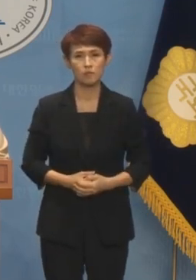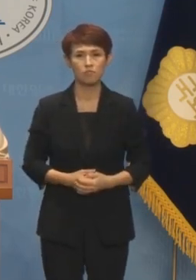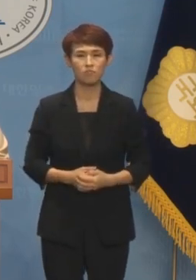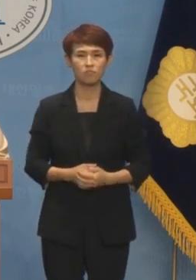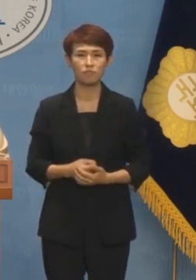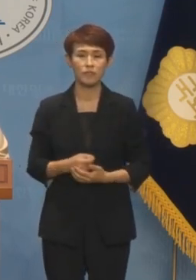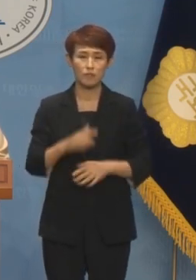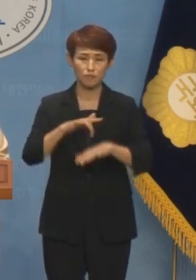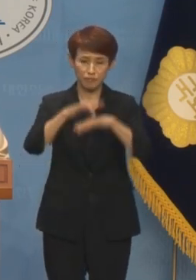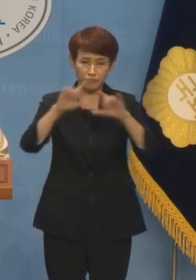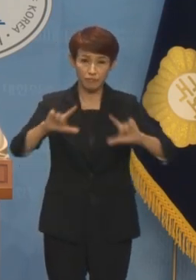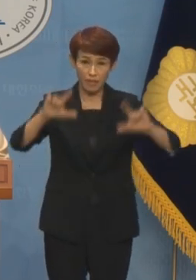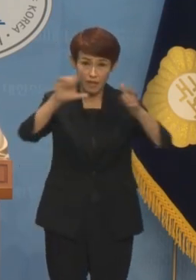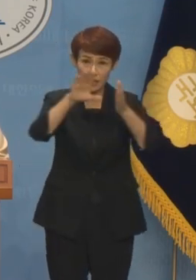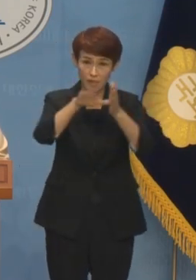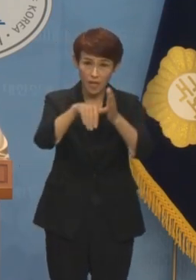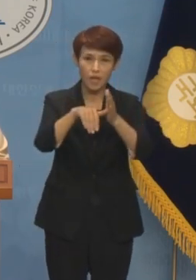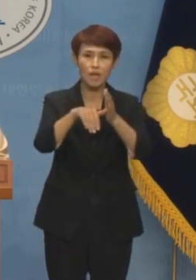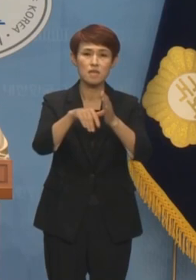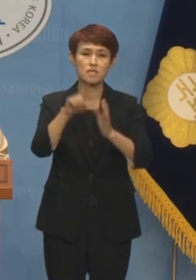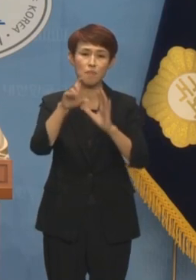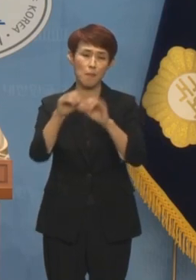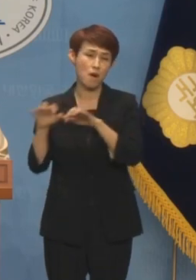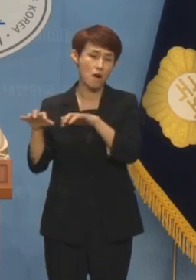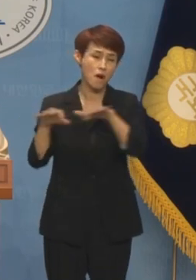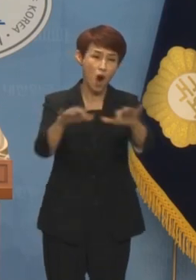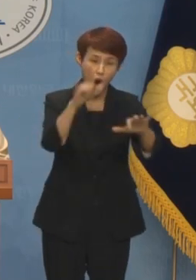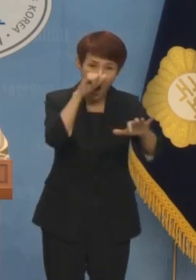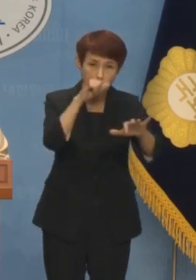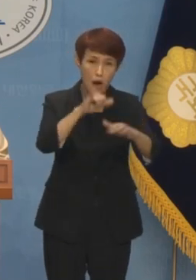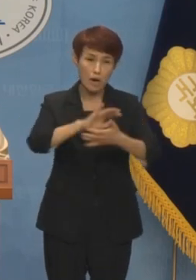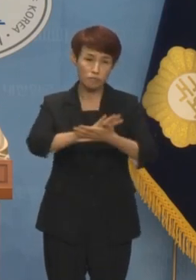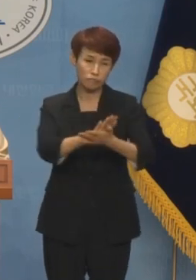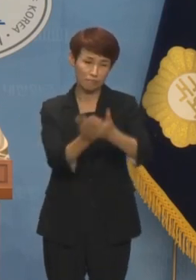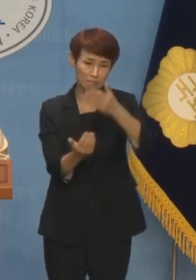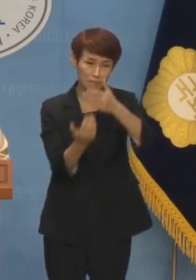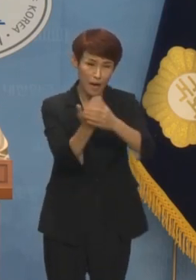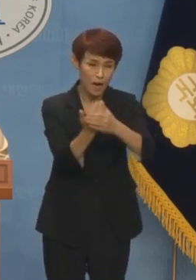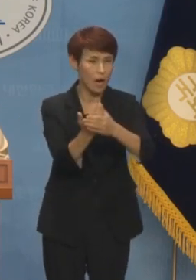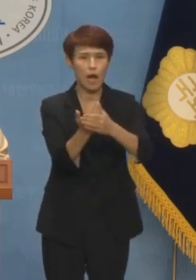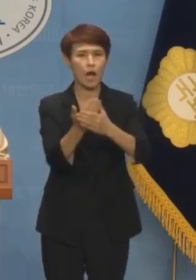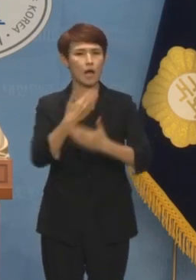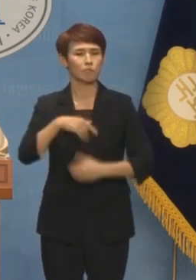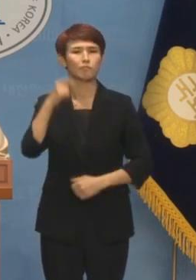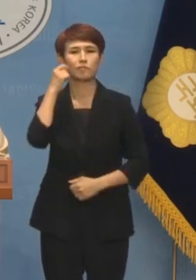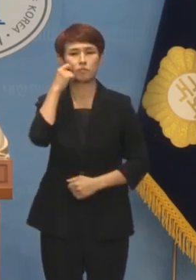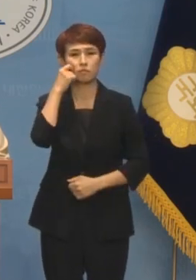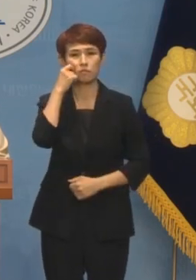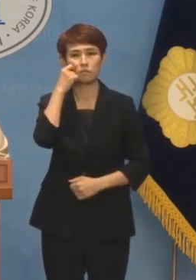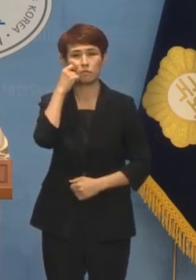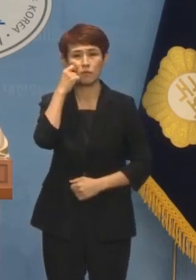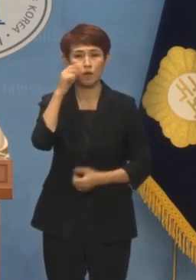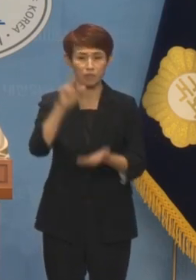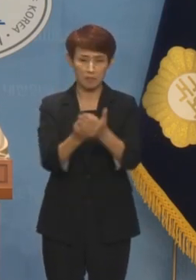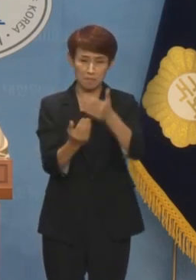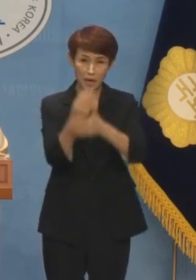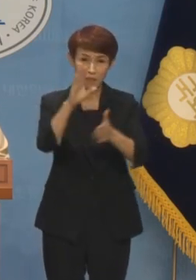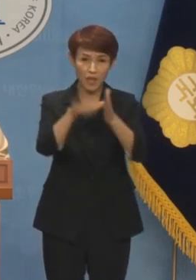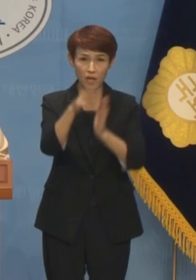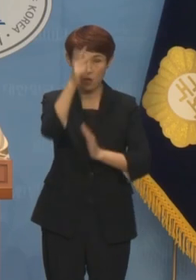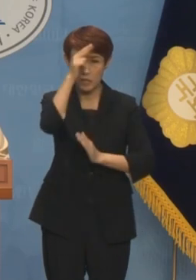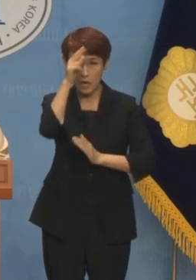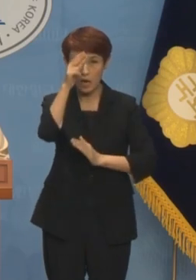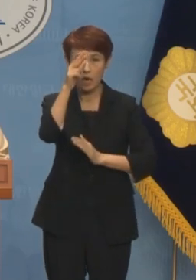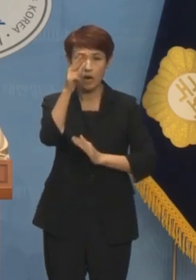기간 10만 명이 방문한다는 정보만으로 압사 사고를 예측할 수 없고 참사 당시 경찰